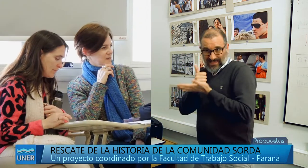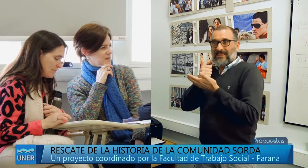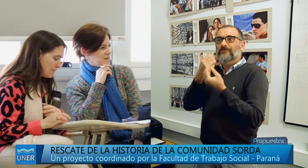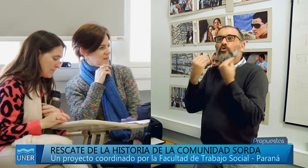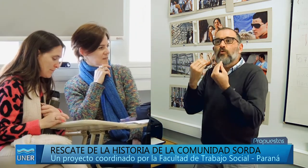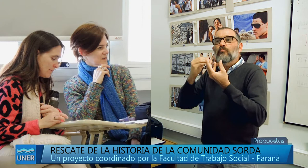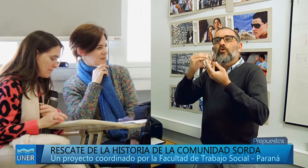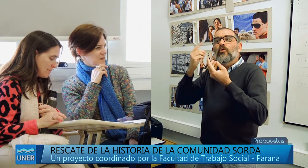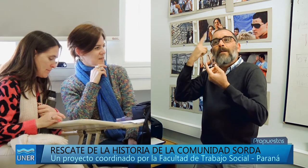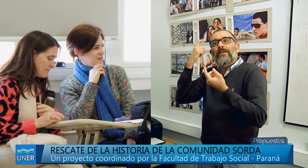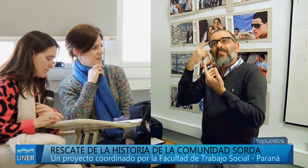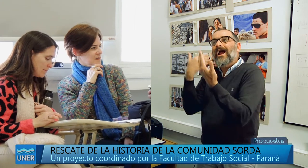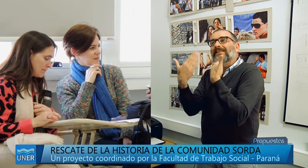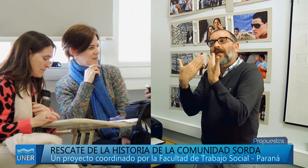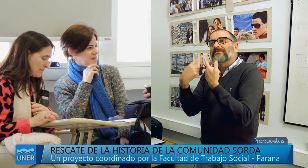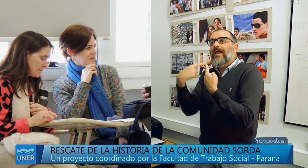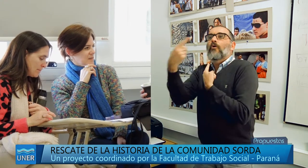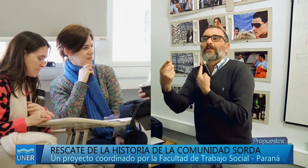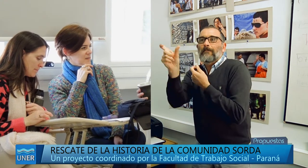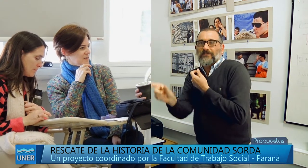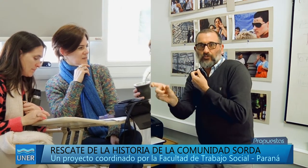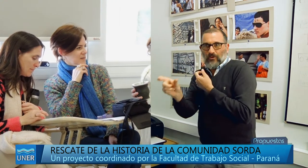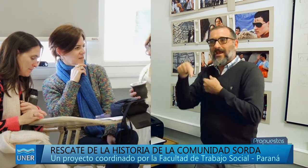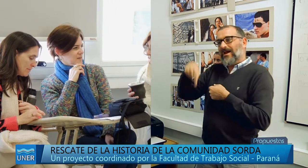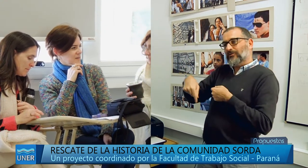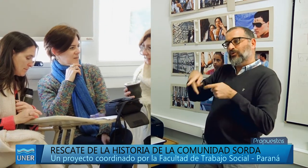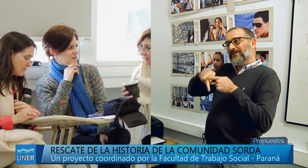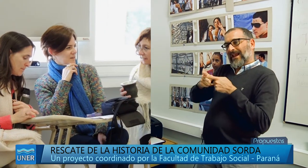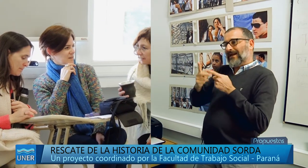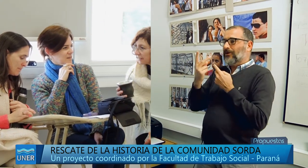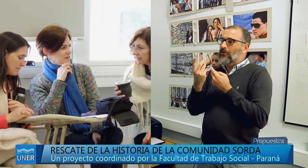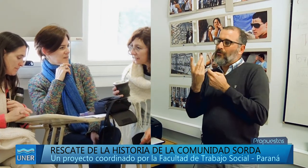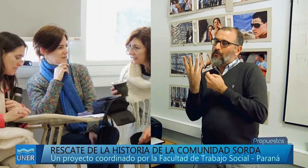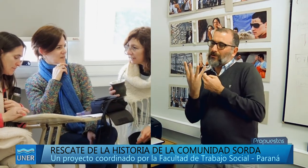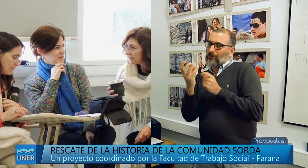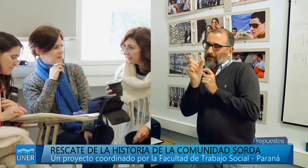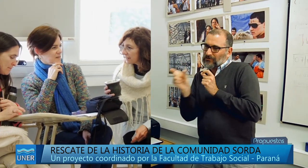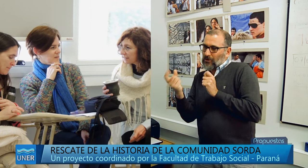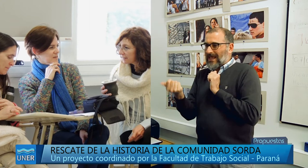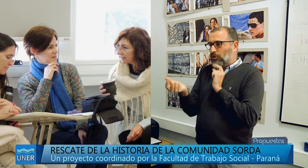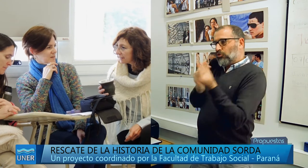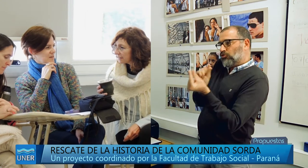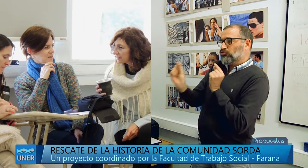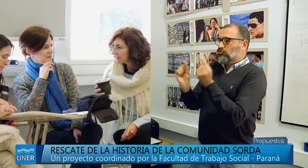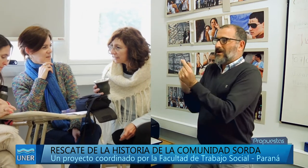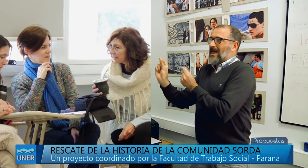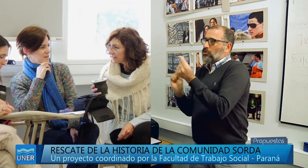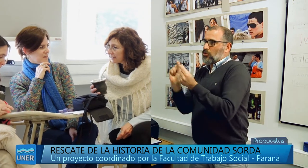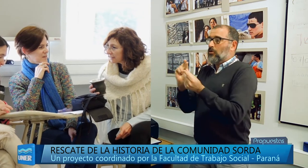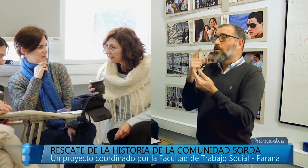en las formas de aprendizaje para hacer entrevistas de historias de vida. Entonces, lo que fuimos haciendo fueron grupos de